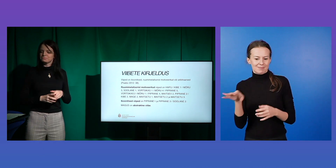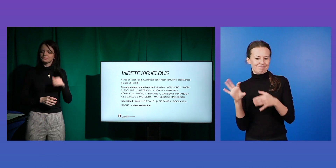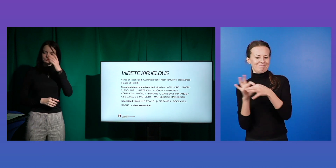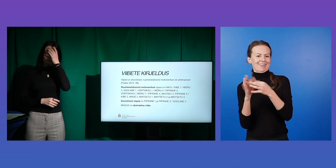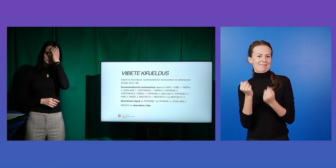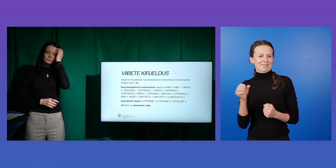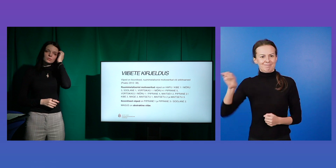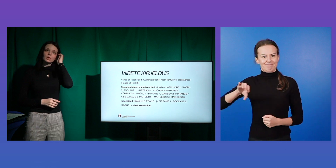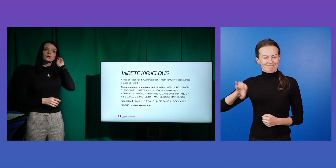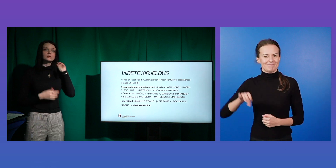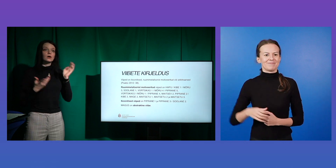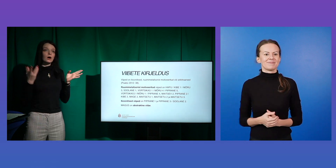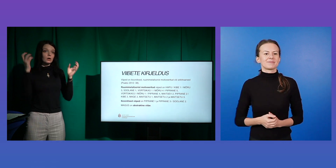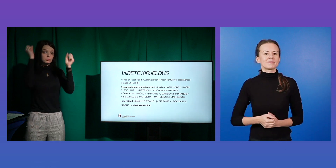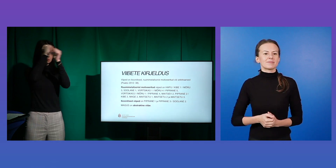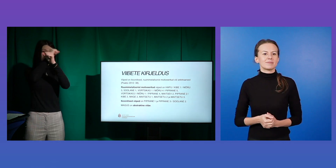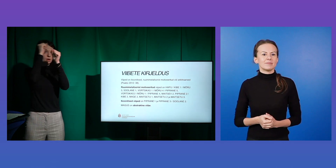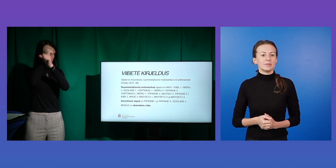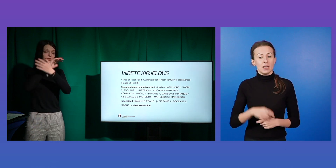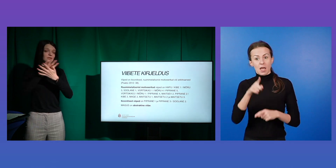või piprane.